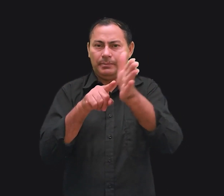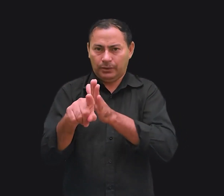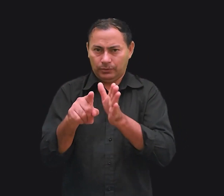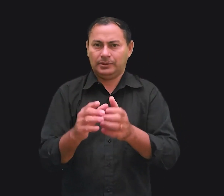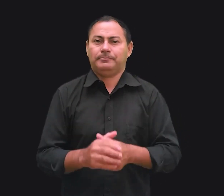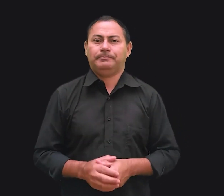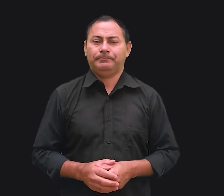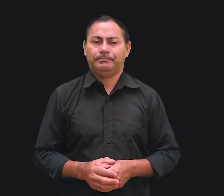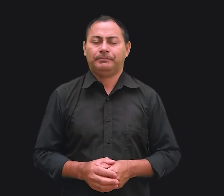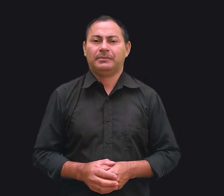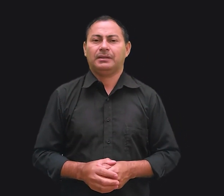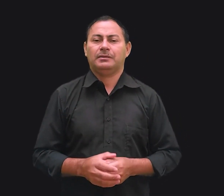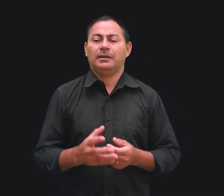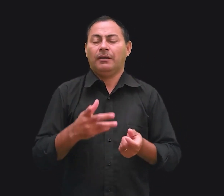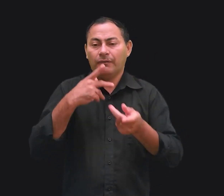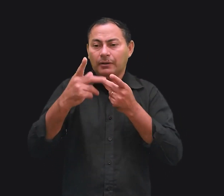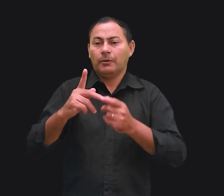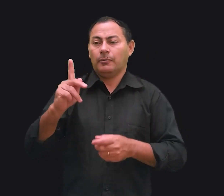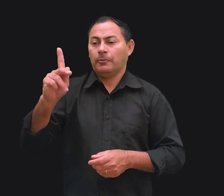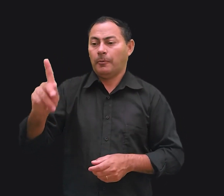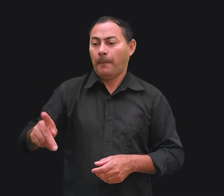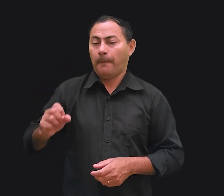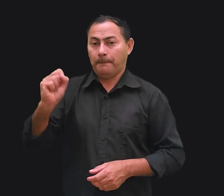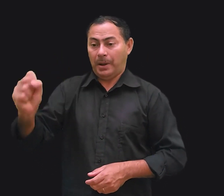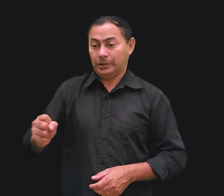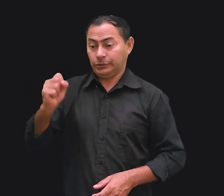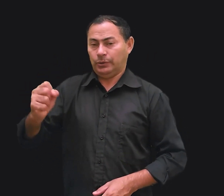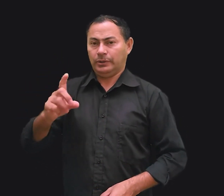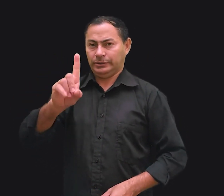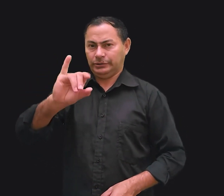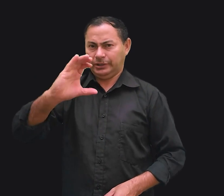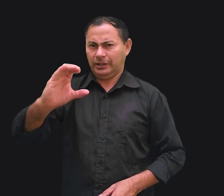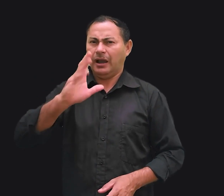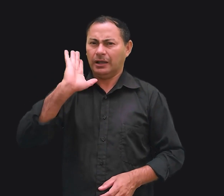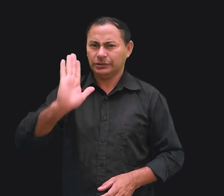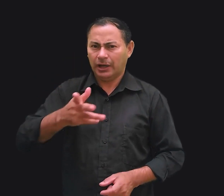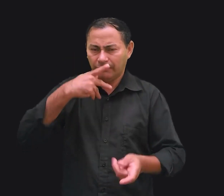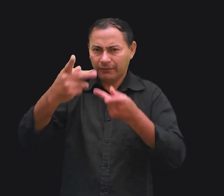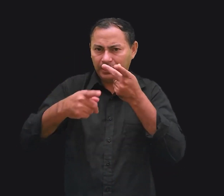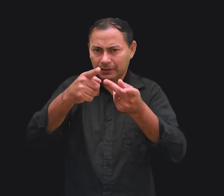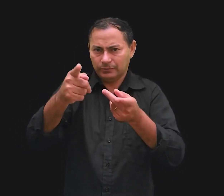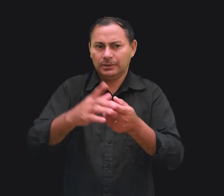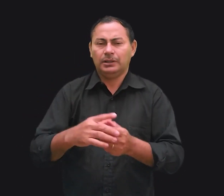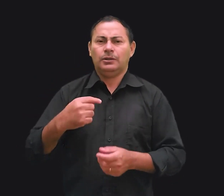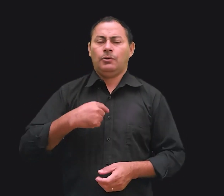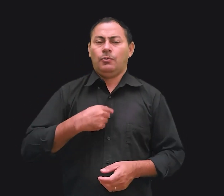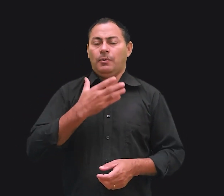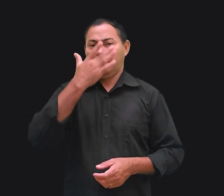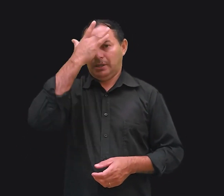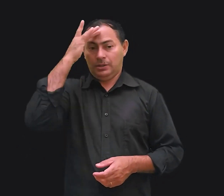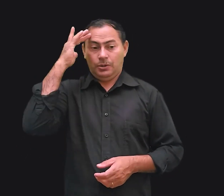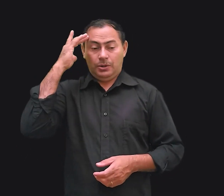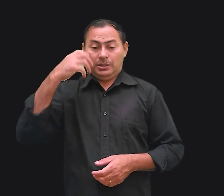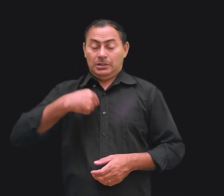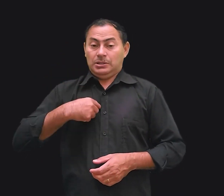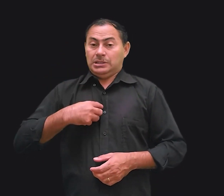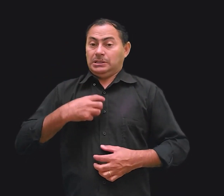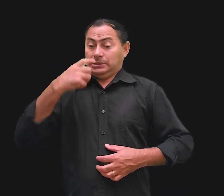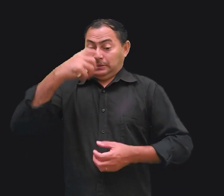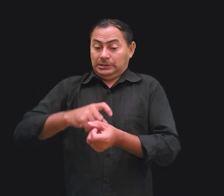essa pergunta, diz Pastor Dick. Já falei sobre isso com vocês. Eu era um homem cheio de rancor e